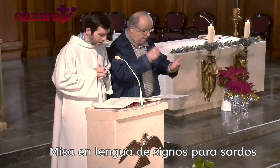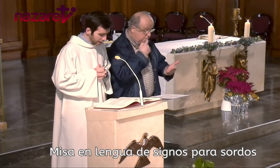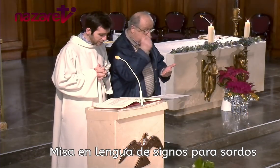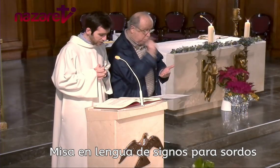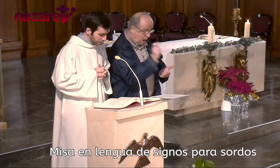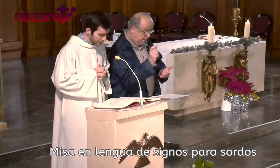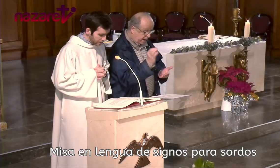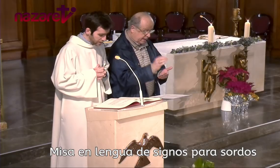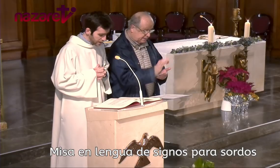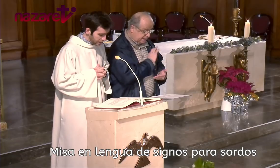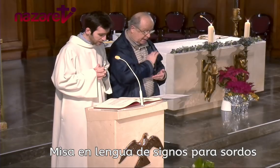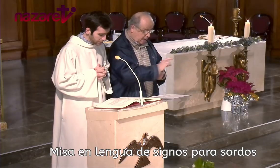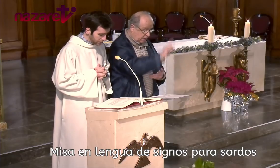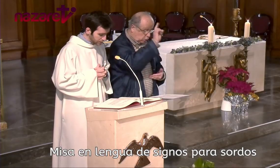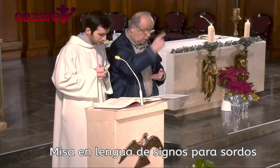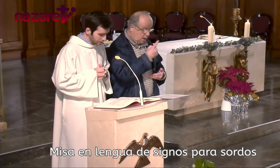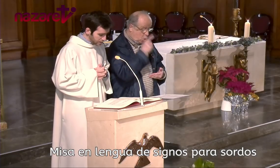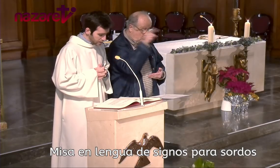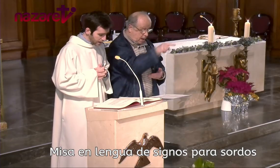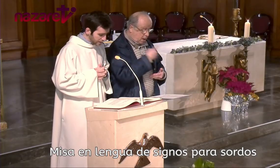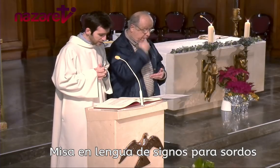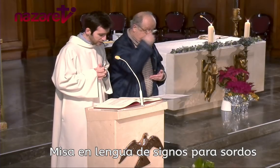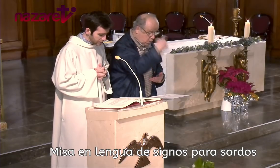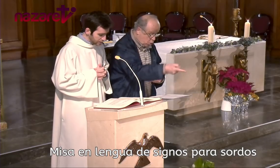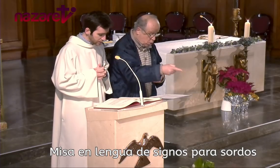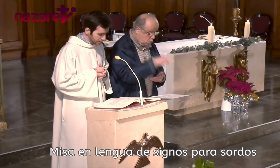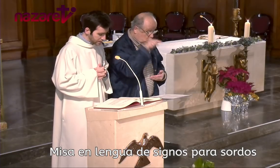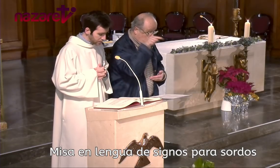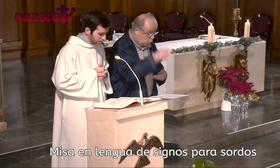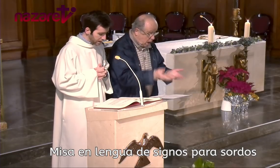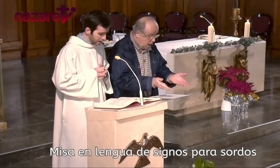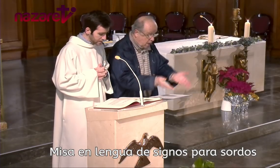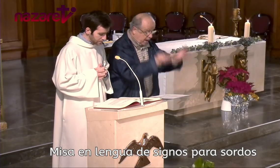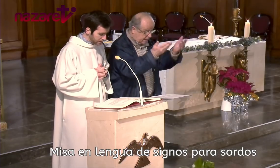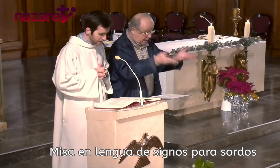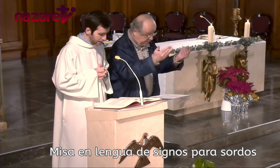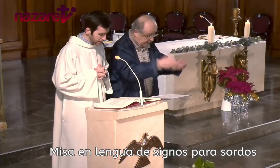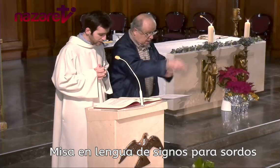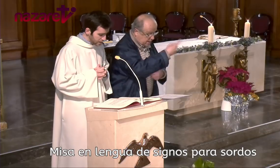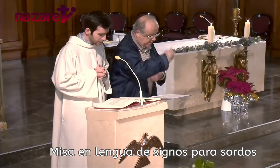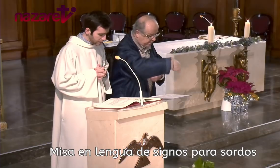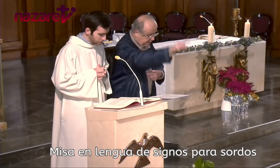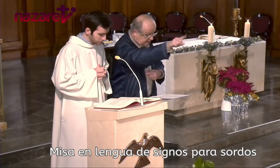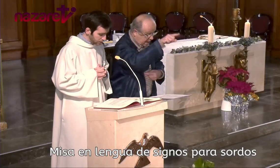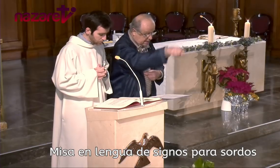gran ciudad de Nínive. Allí les anunciarás el mensaje que yo te